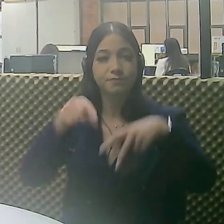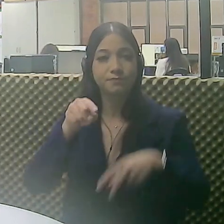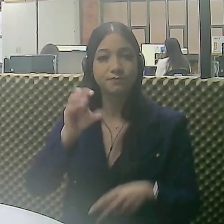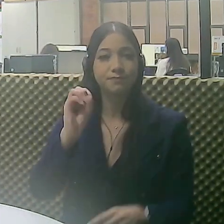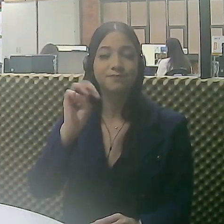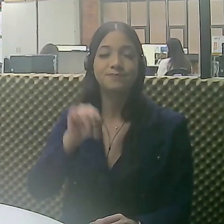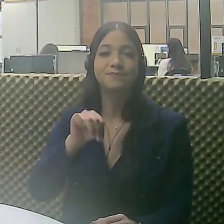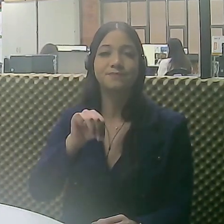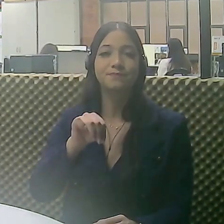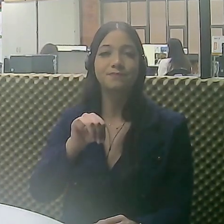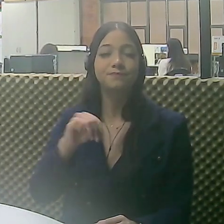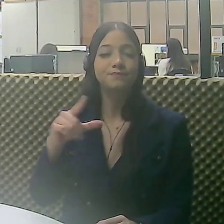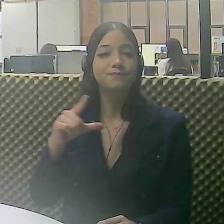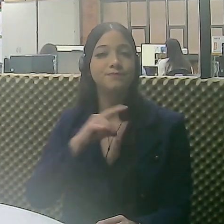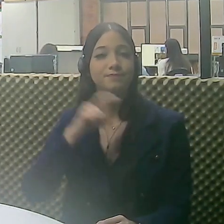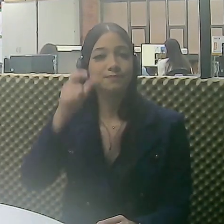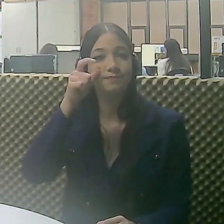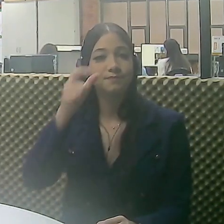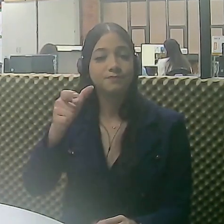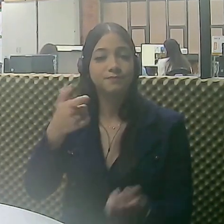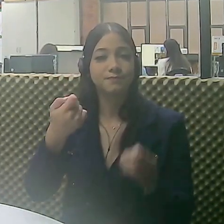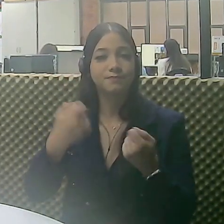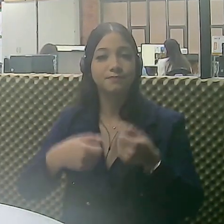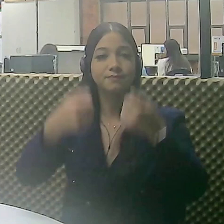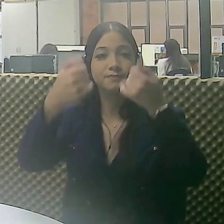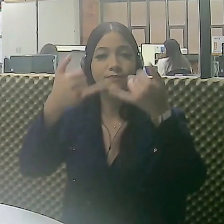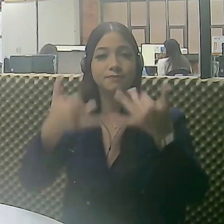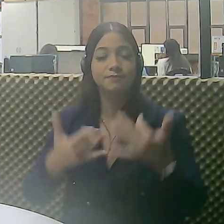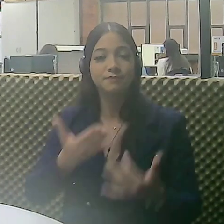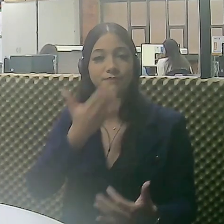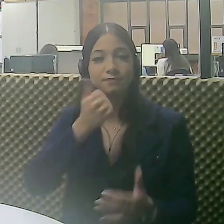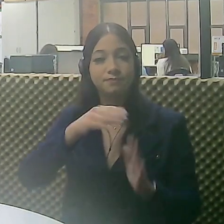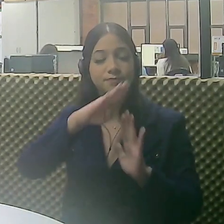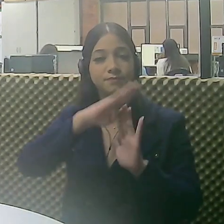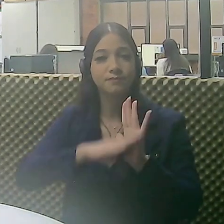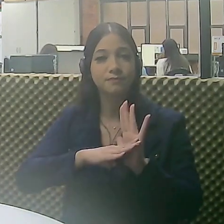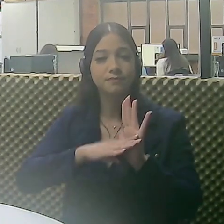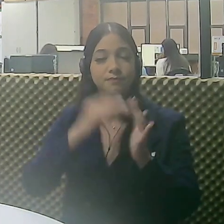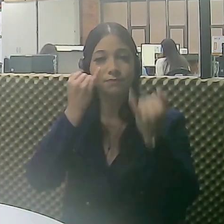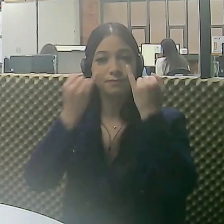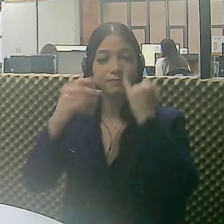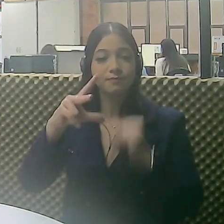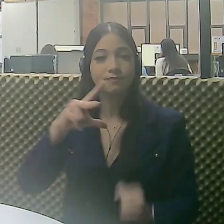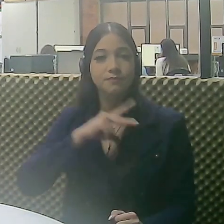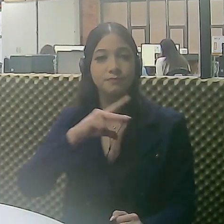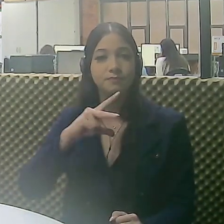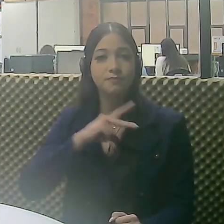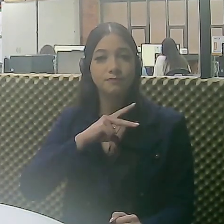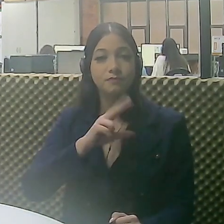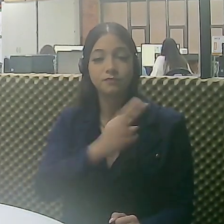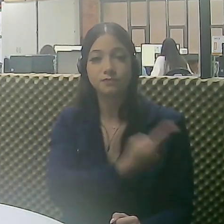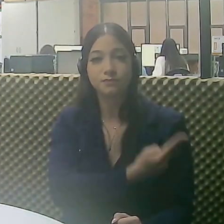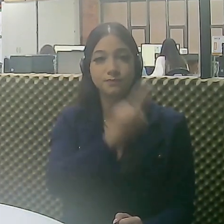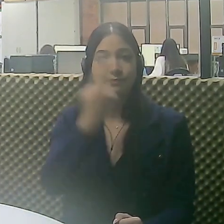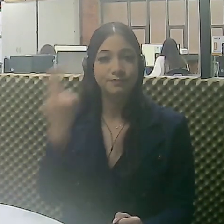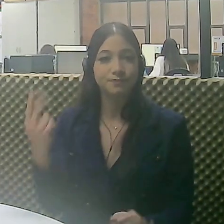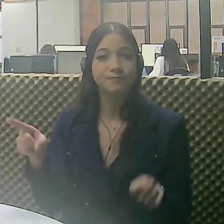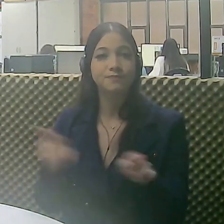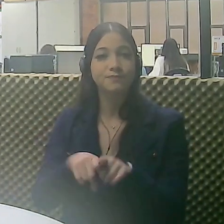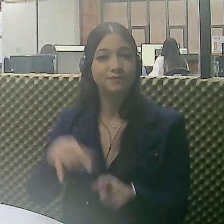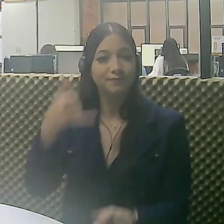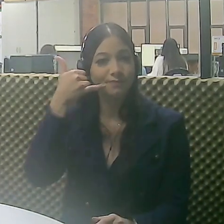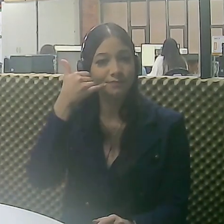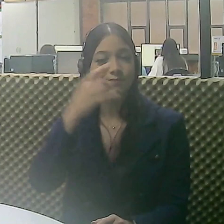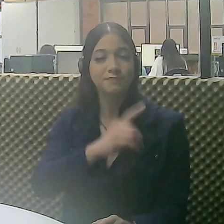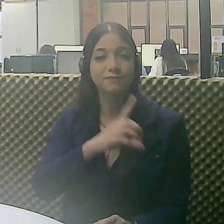bibliotecacultural.ud@gmail.com. Nele, o interessado precisa descrever a receita e informar dados pessoais, como nome completo e telefone